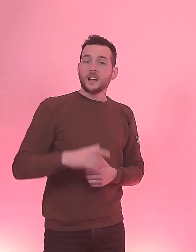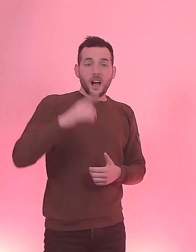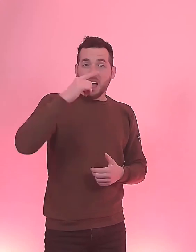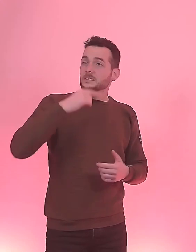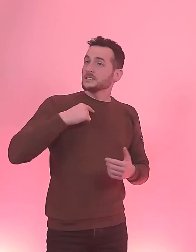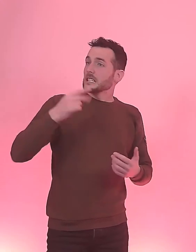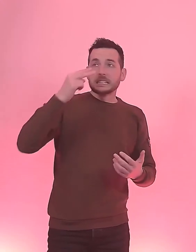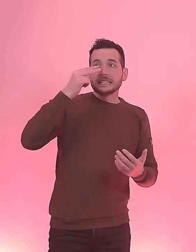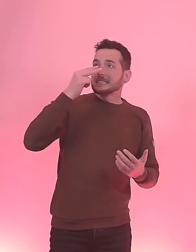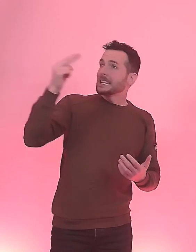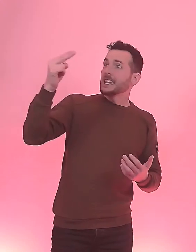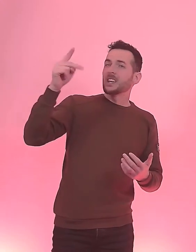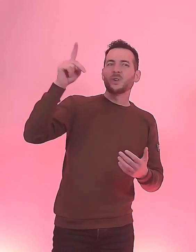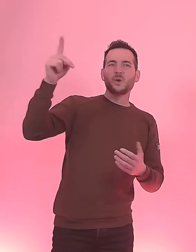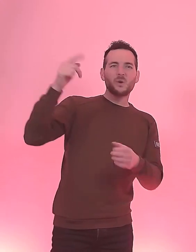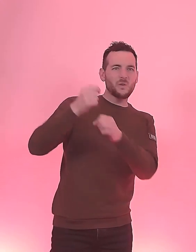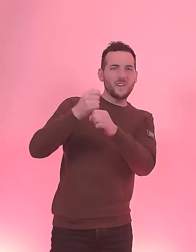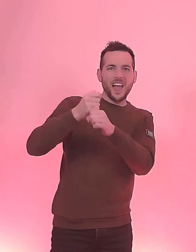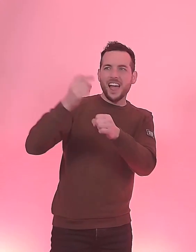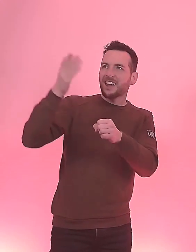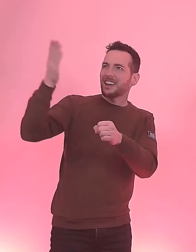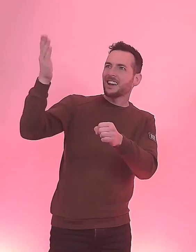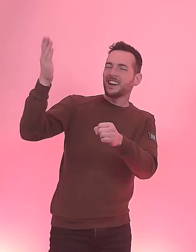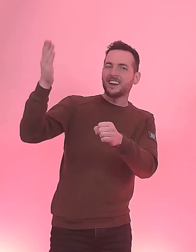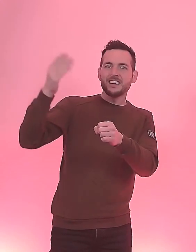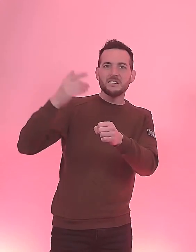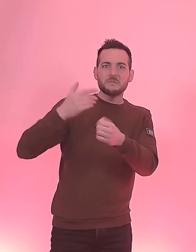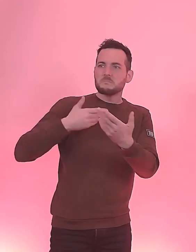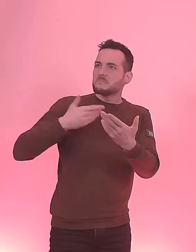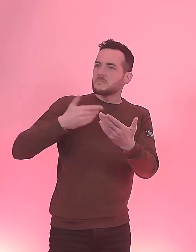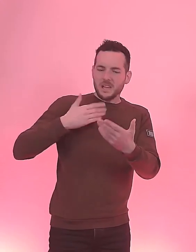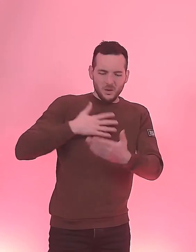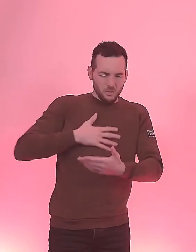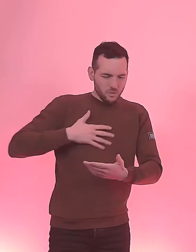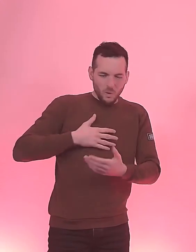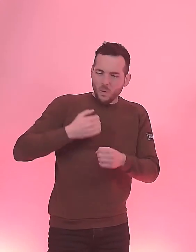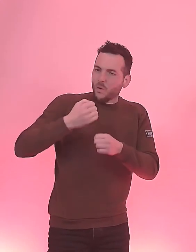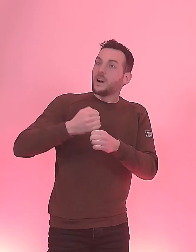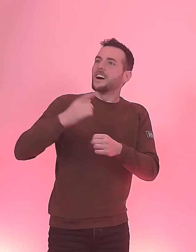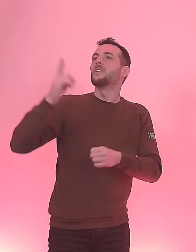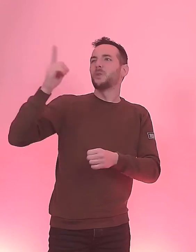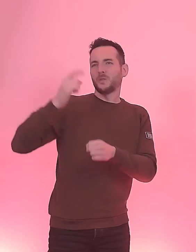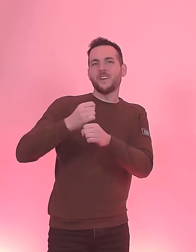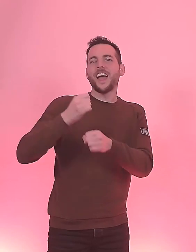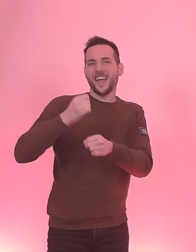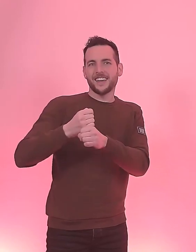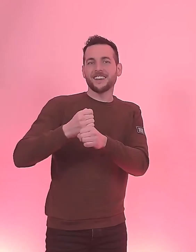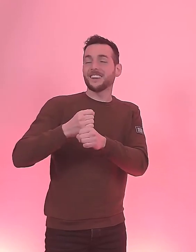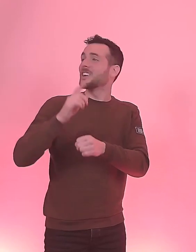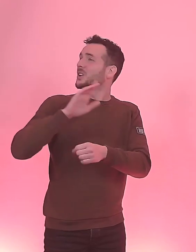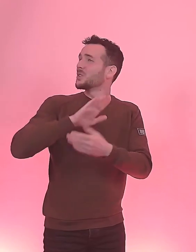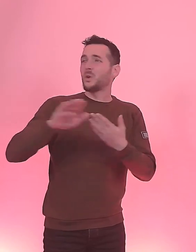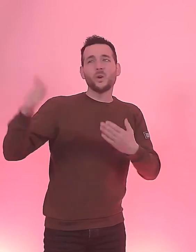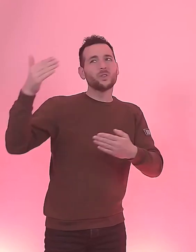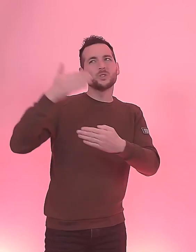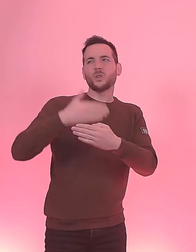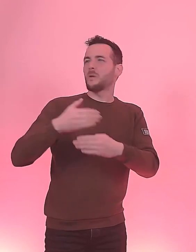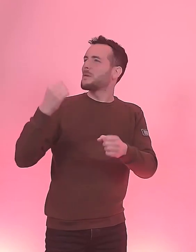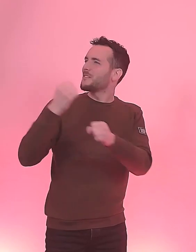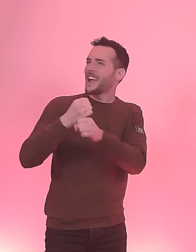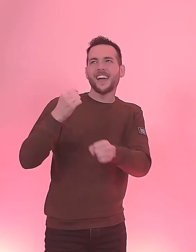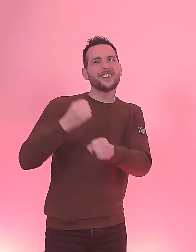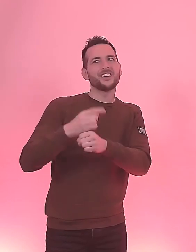show hierna judy een straat in mijn